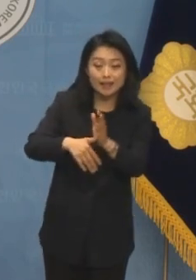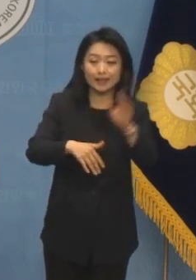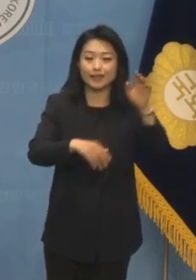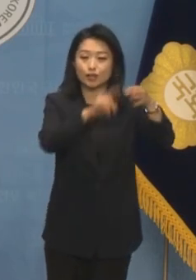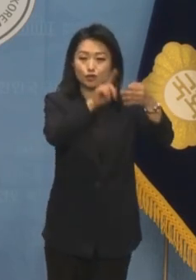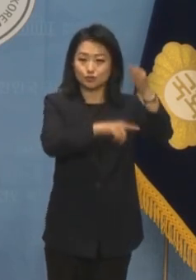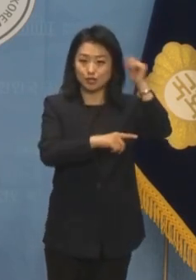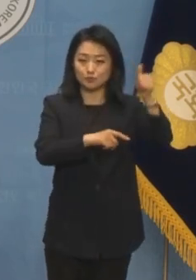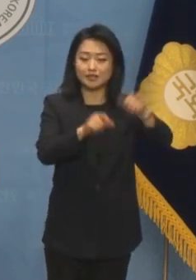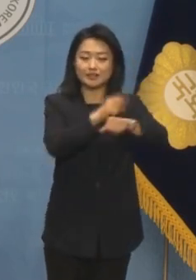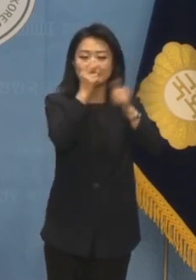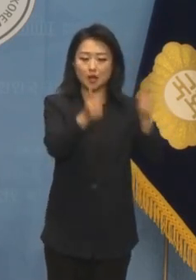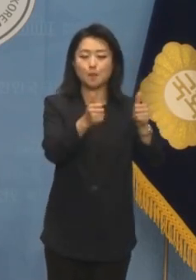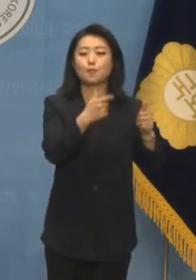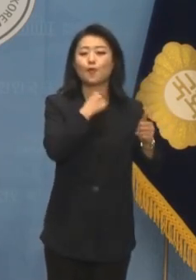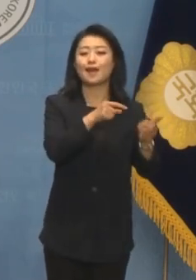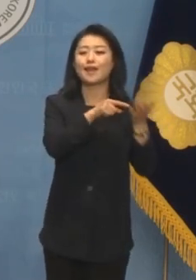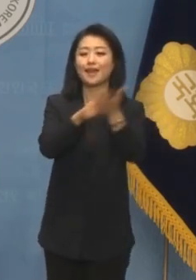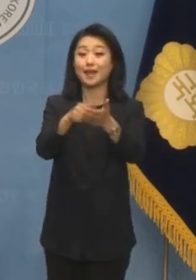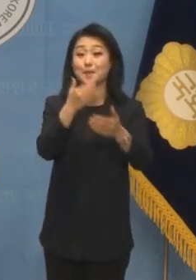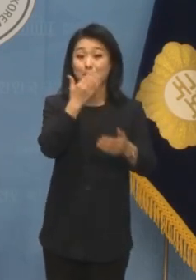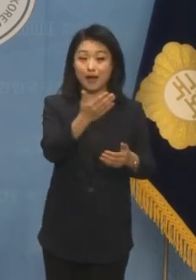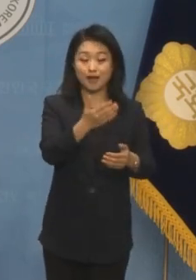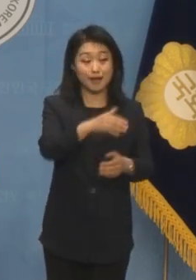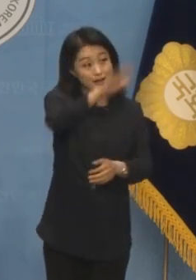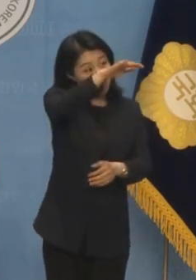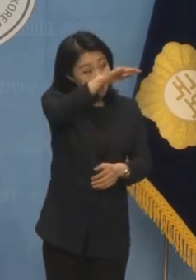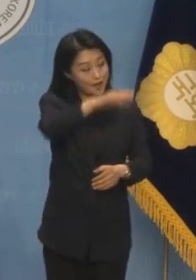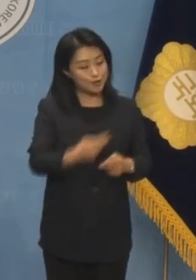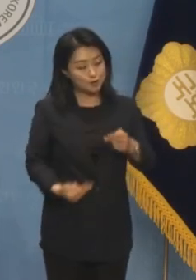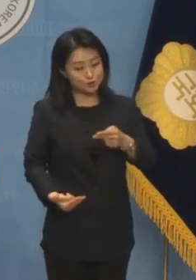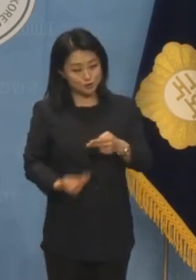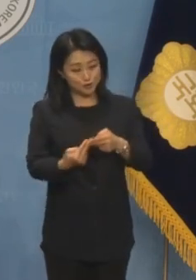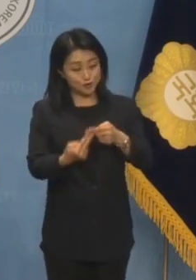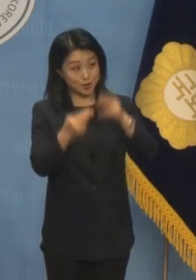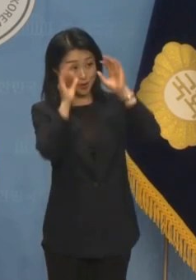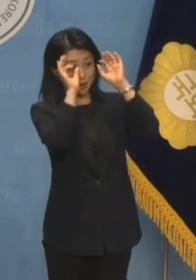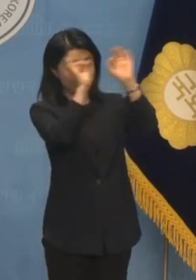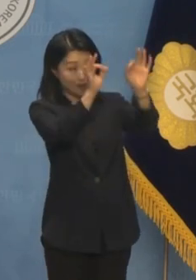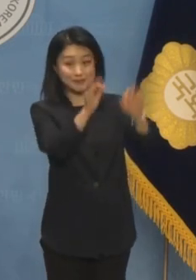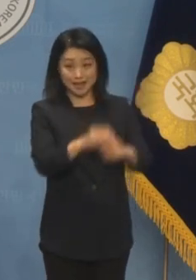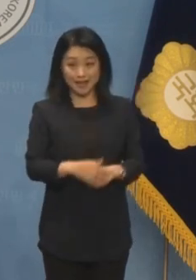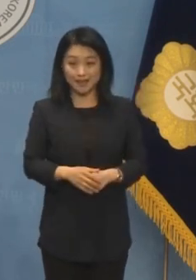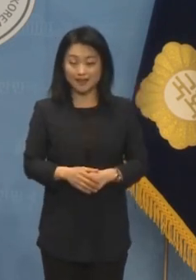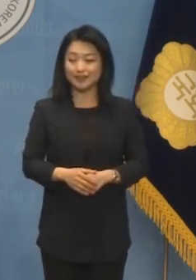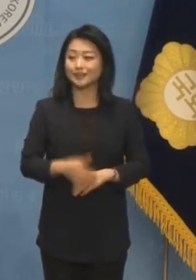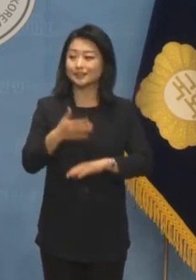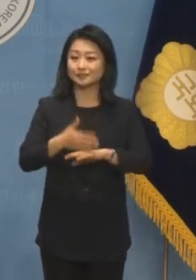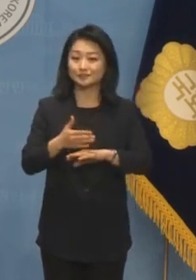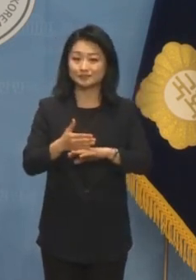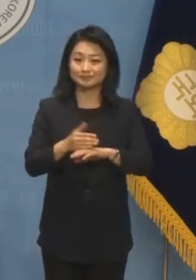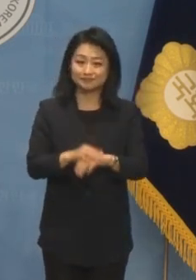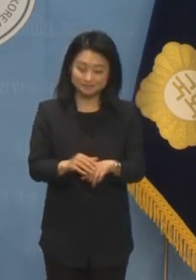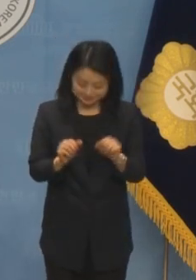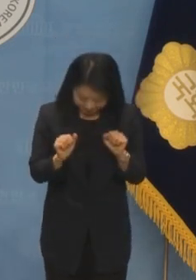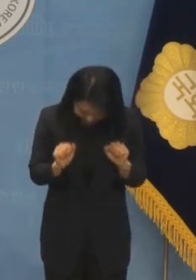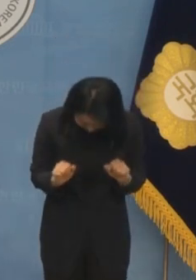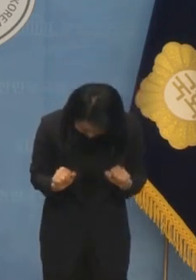나서 특검을 요청하겠다고 했으니 어디 한번 두고 봅시다. 이상입니다. 감사합니다.